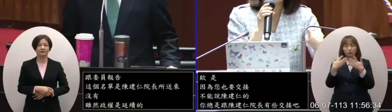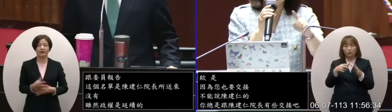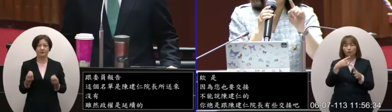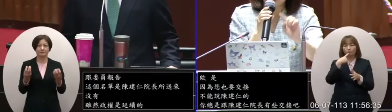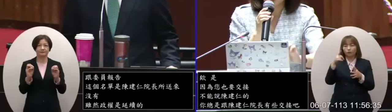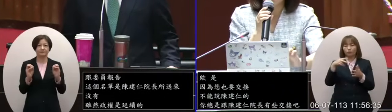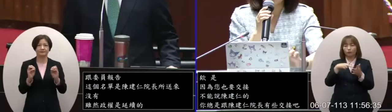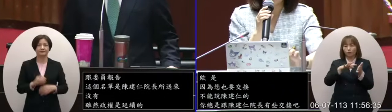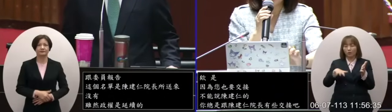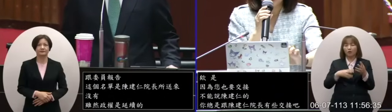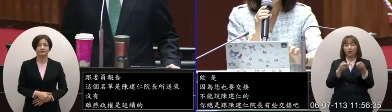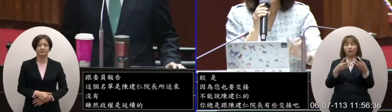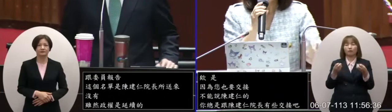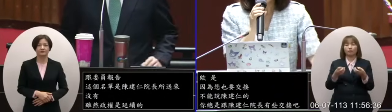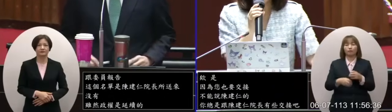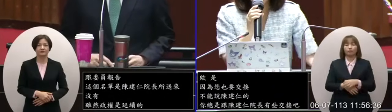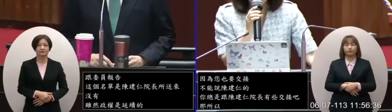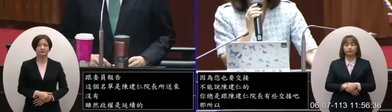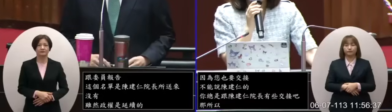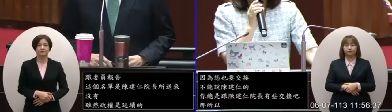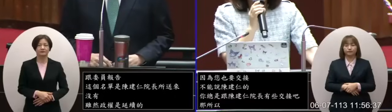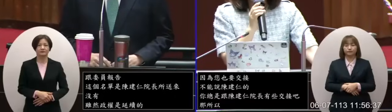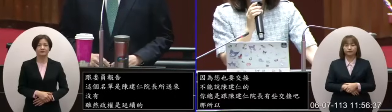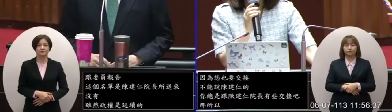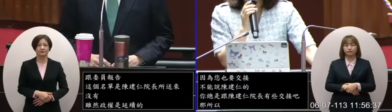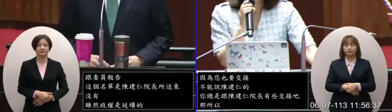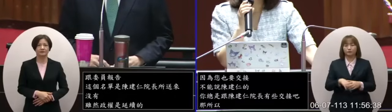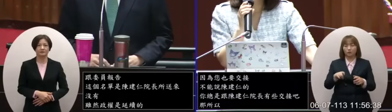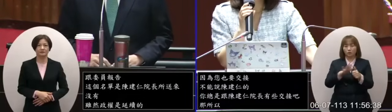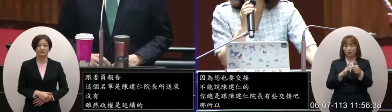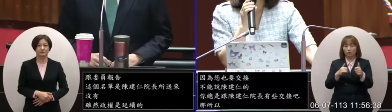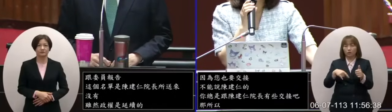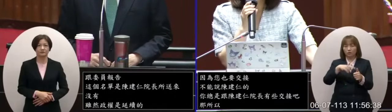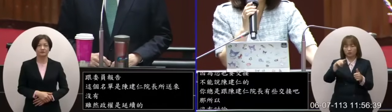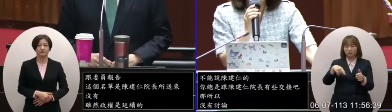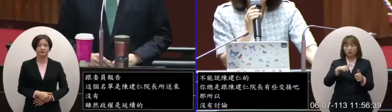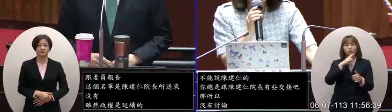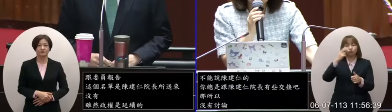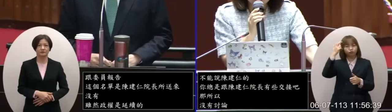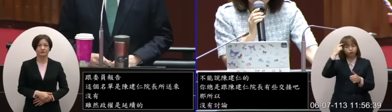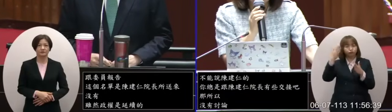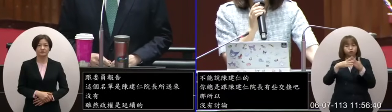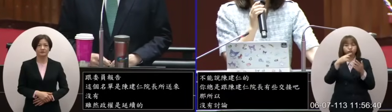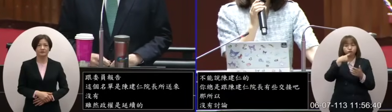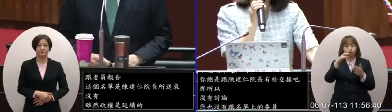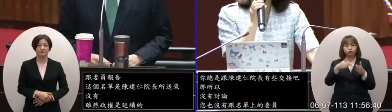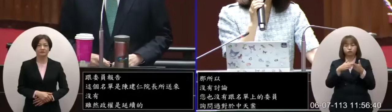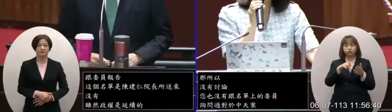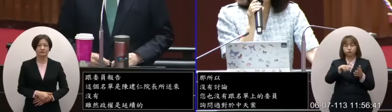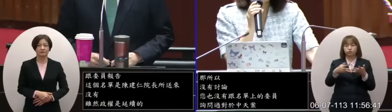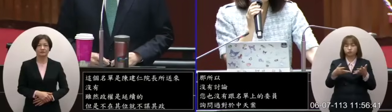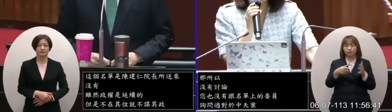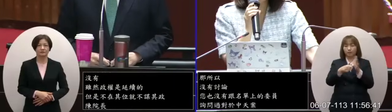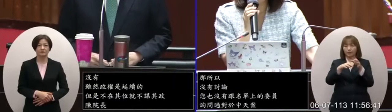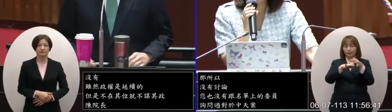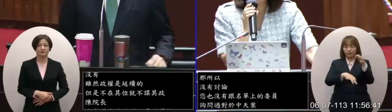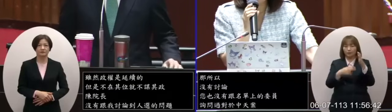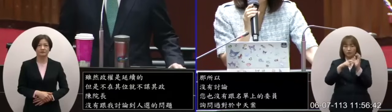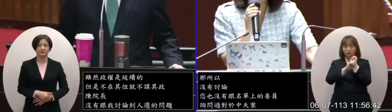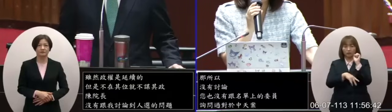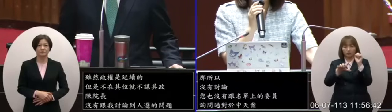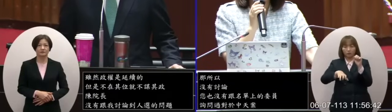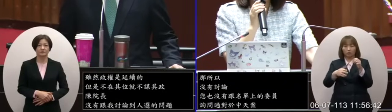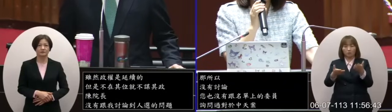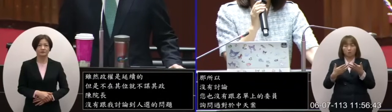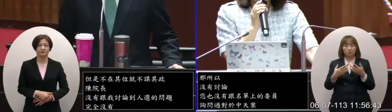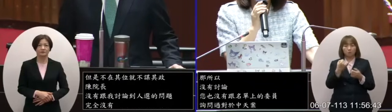上诉的立场？没有嘛，对不对？好，那如果这些委员他们都是坚持要上诉的话，您觉得这份名单在立法院会被